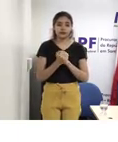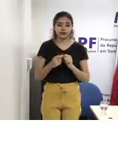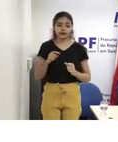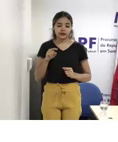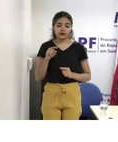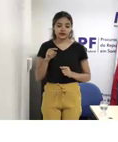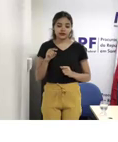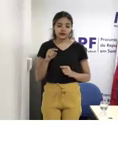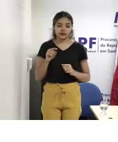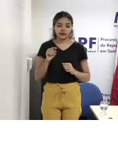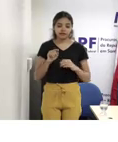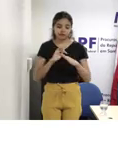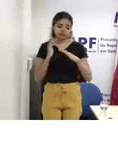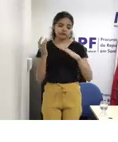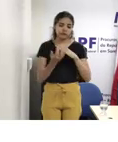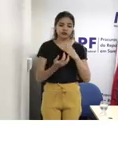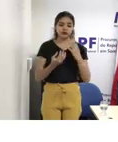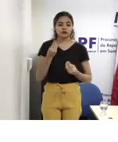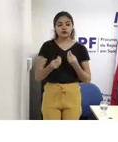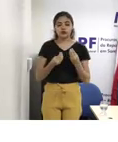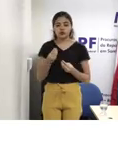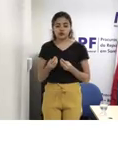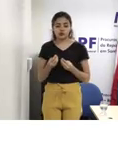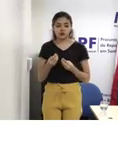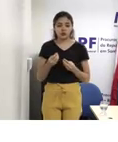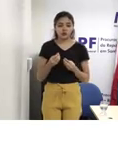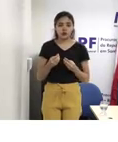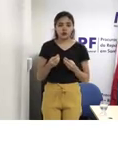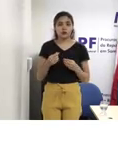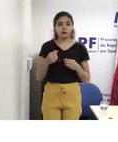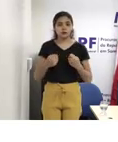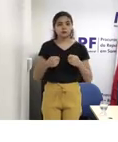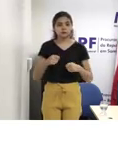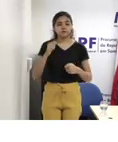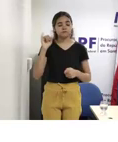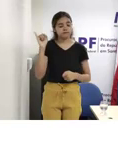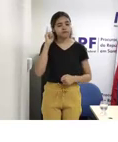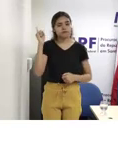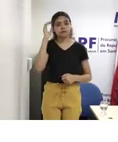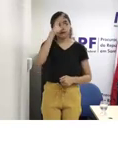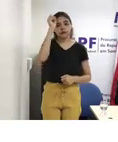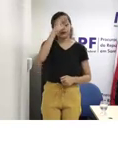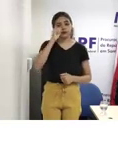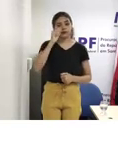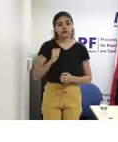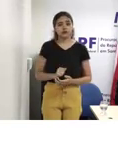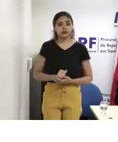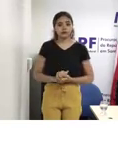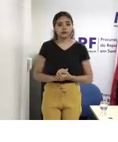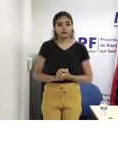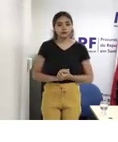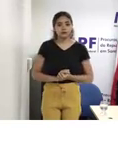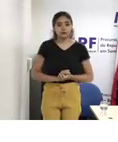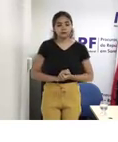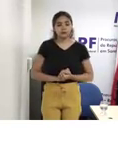grande isso força a correr atrás nós temos que ser eh eh os imigrantes digitais que estão numa maratona que